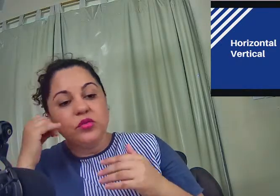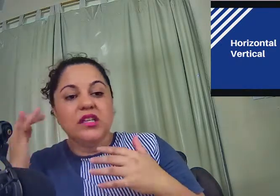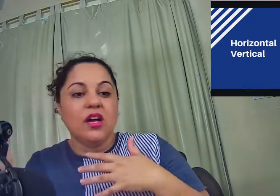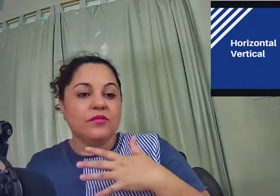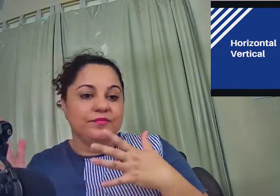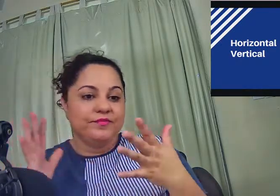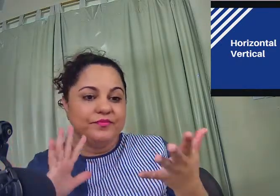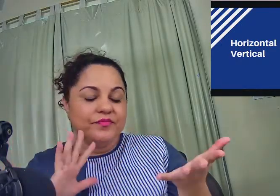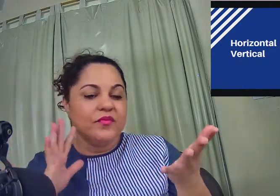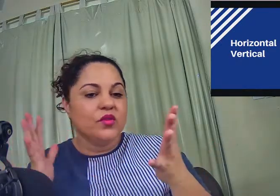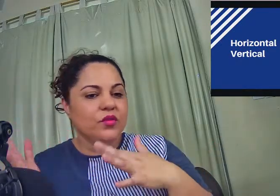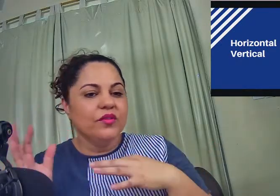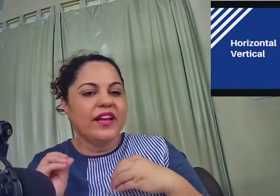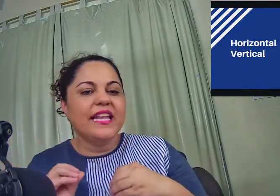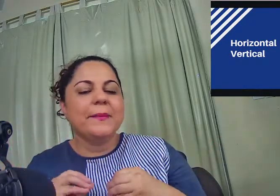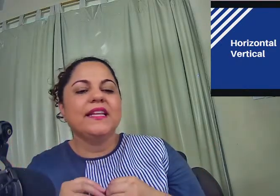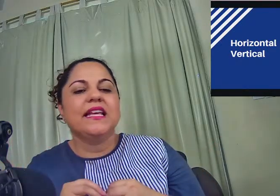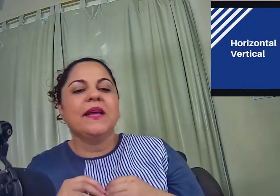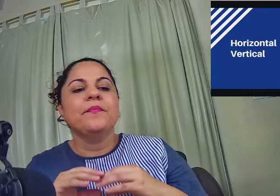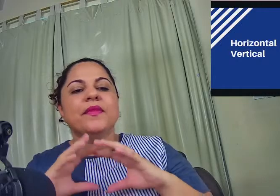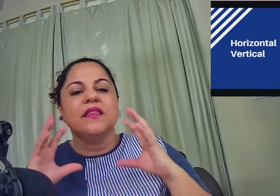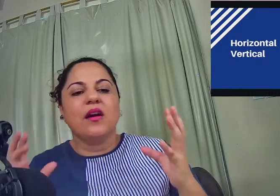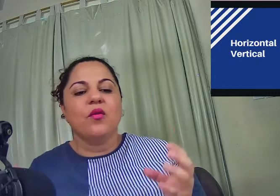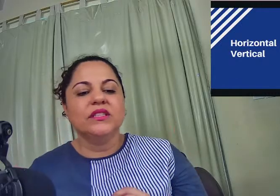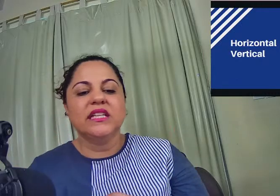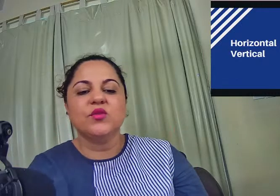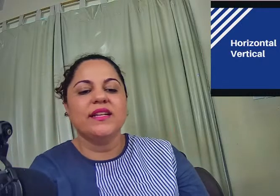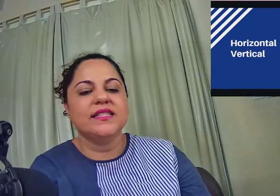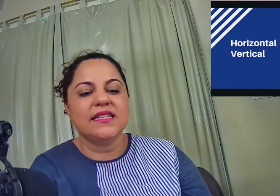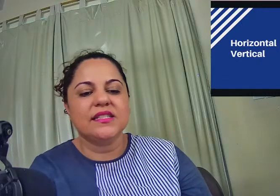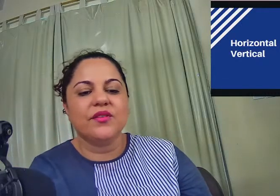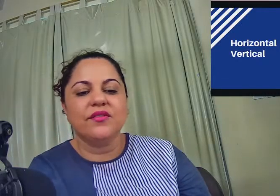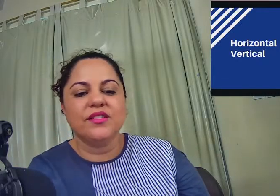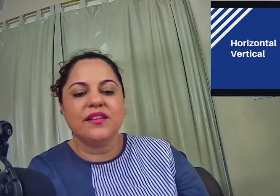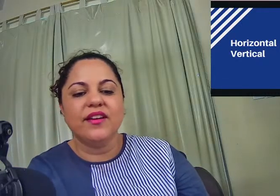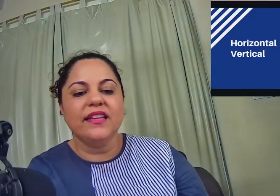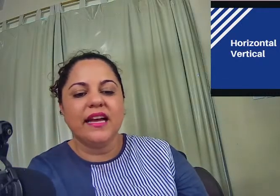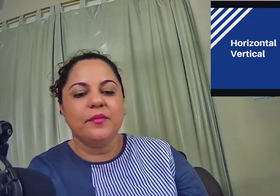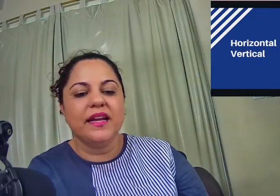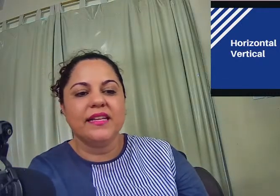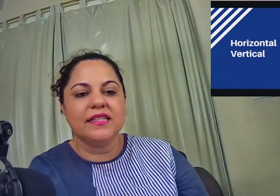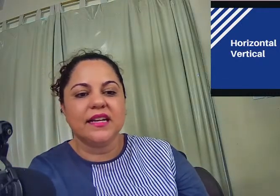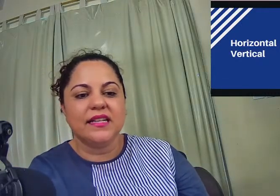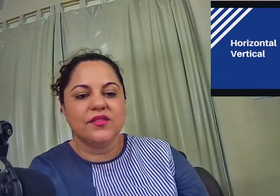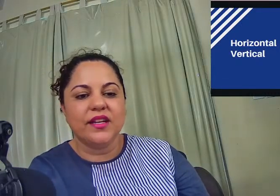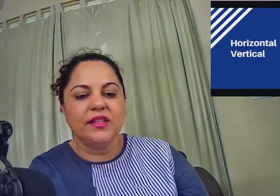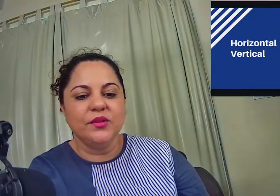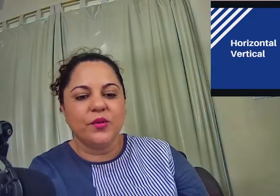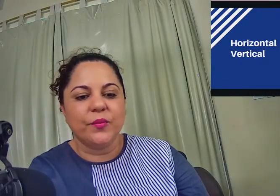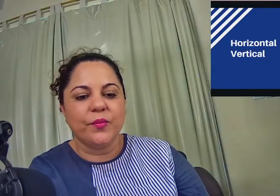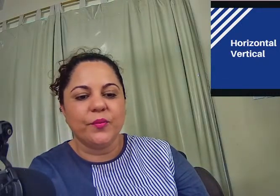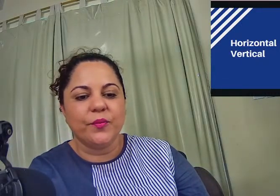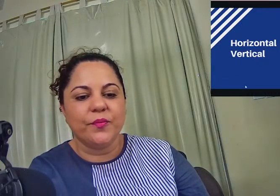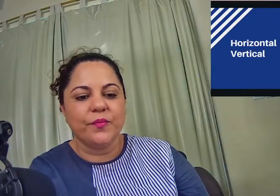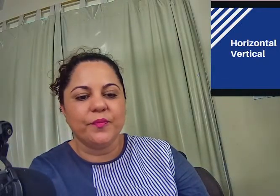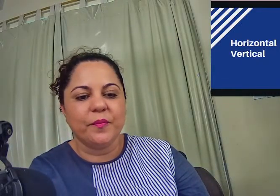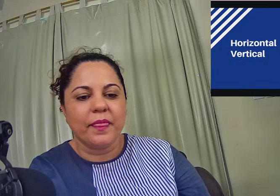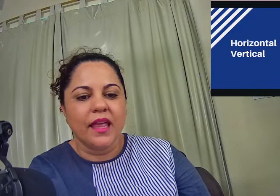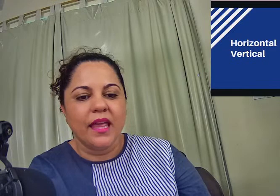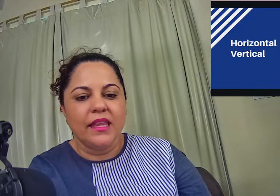não. Tudo vai depender da contextualização que você vai dar para esse classificador. Então veja